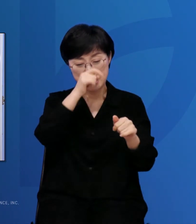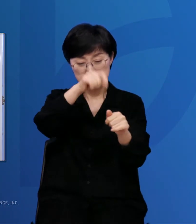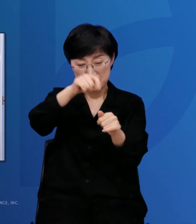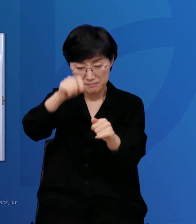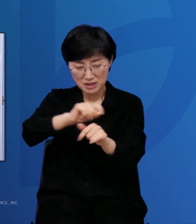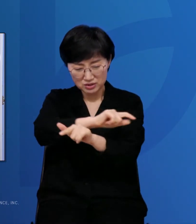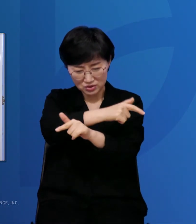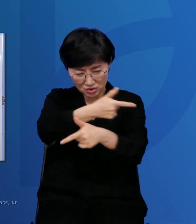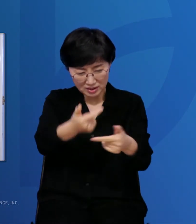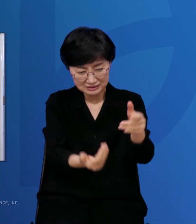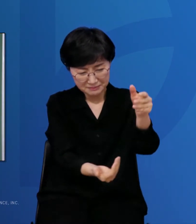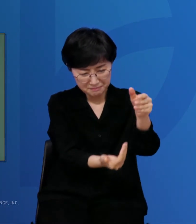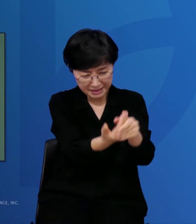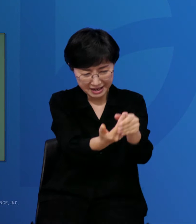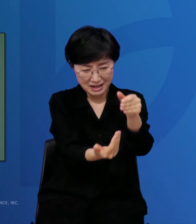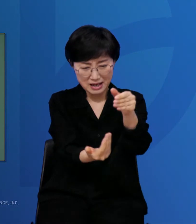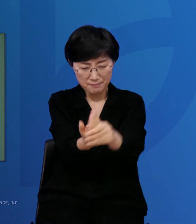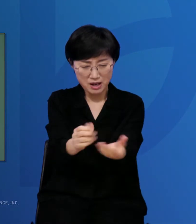겁니다.